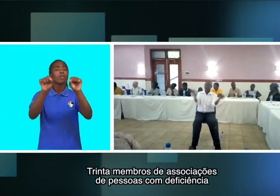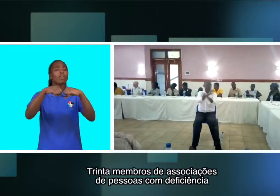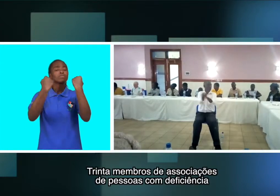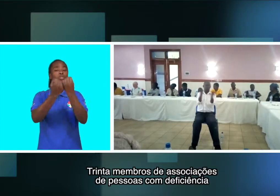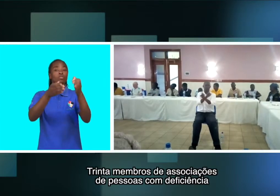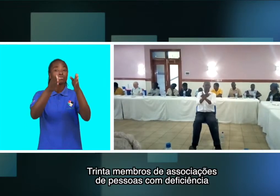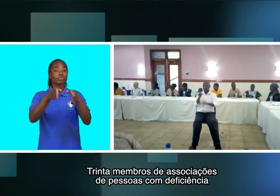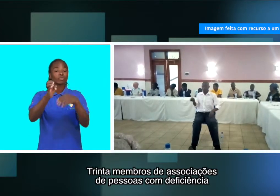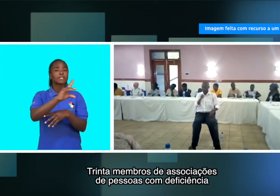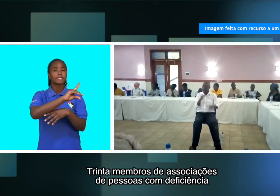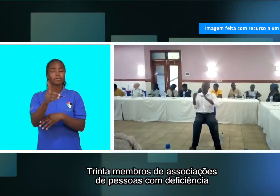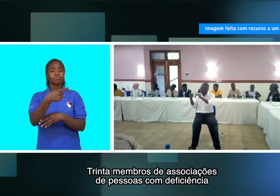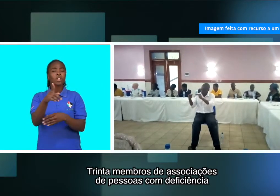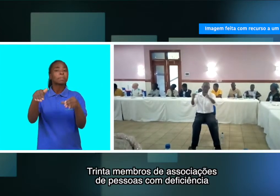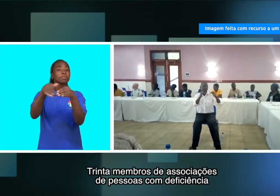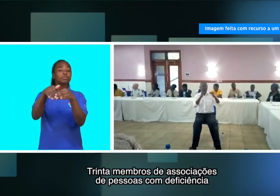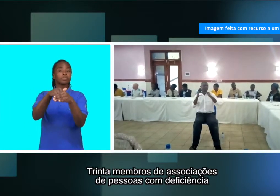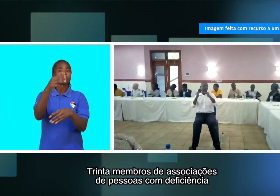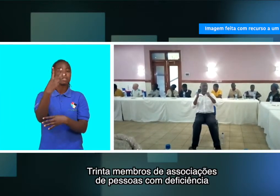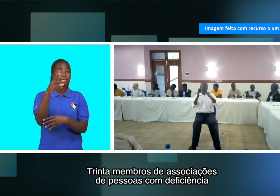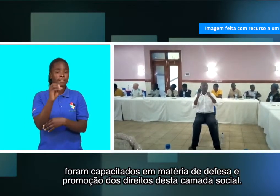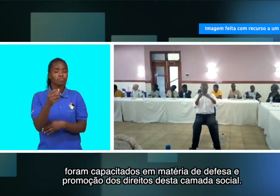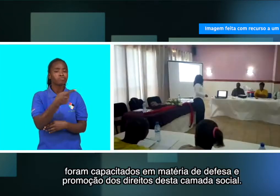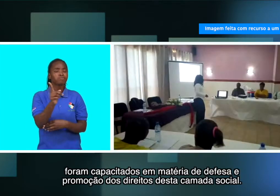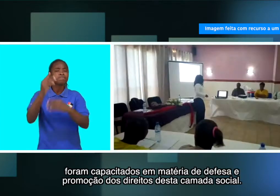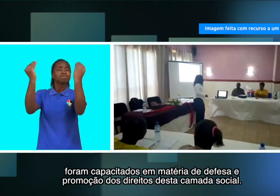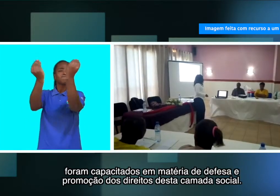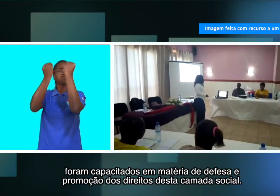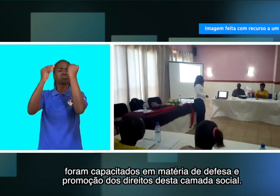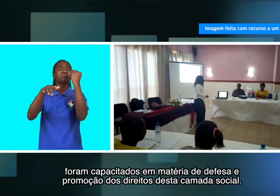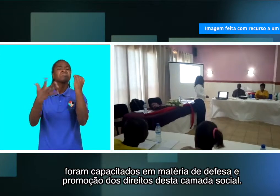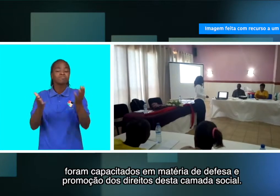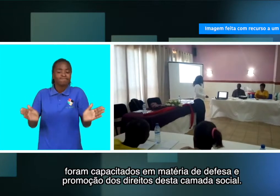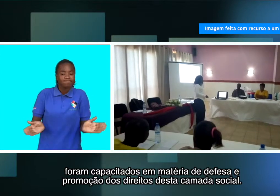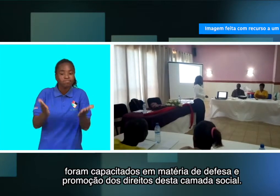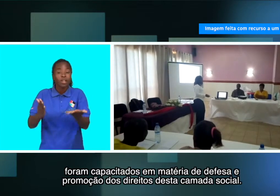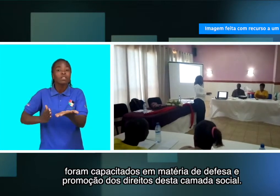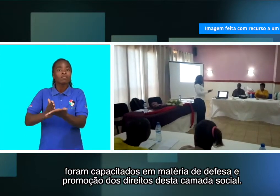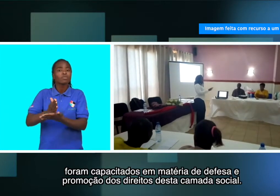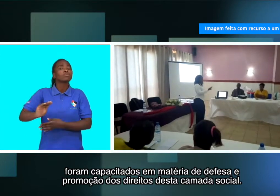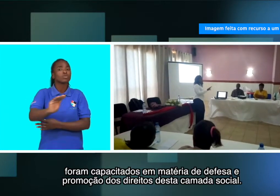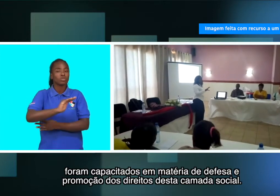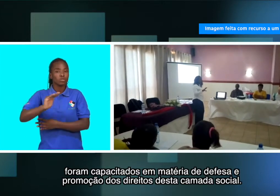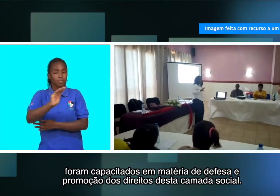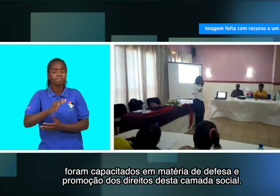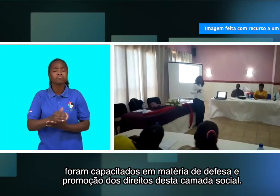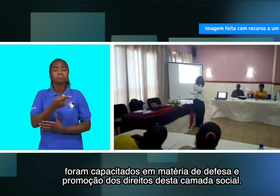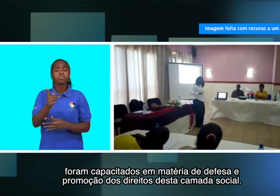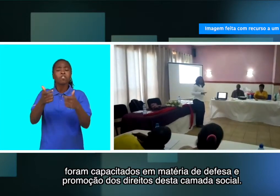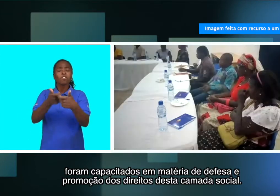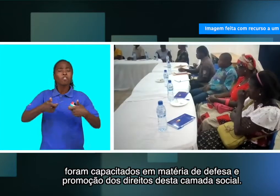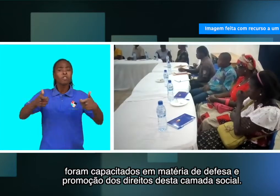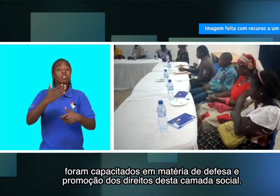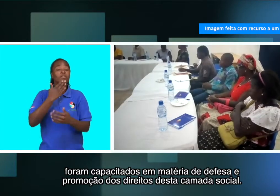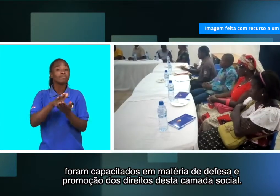30 membros de associações de pessoas com deficiência foram capacitados em matérias de defesa e promoção dos direitos